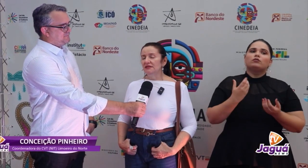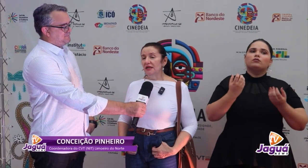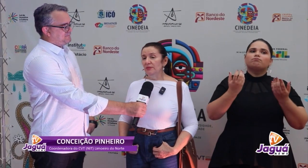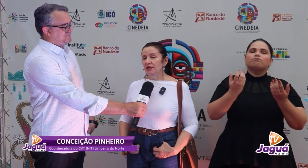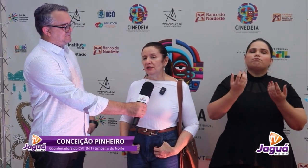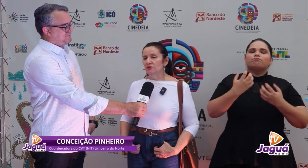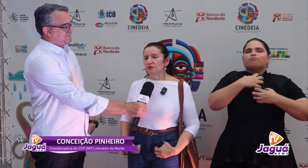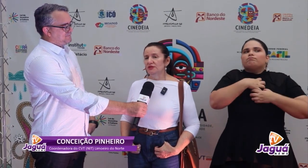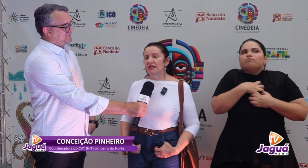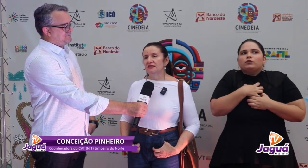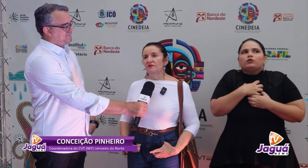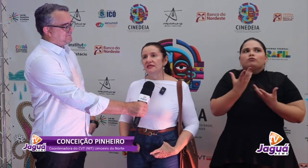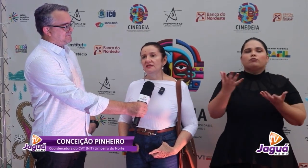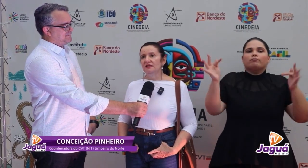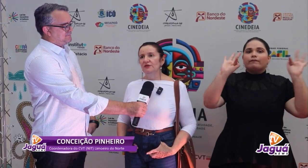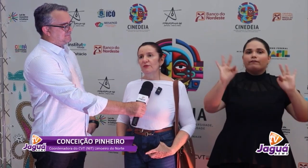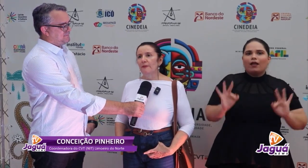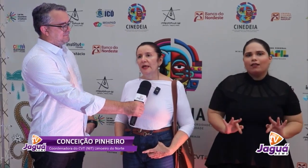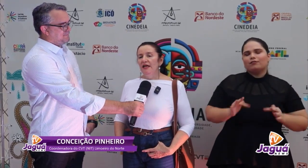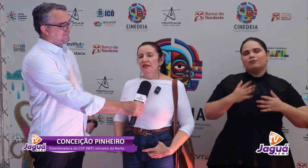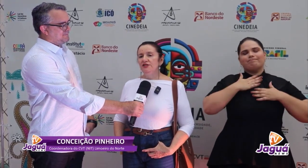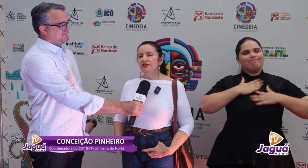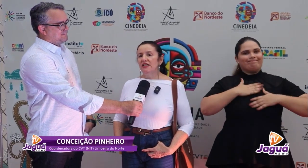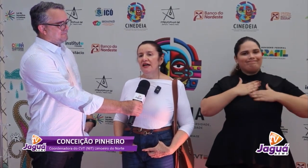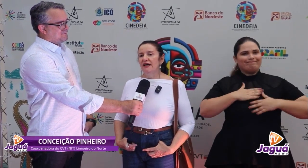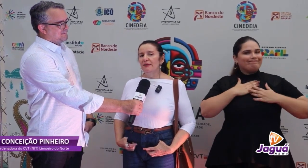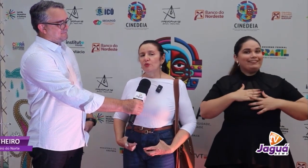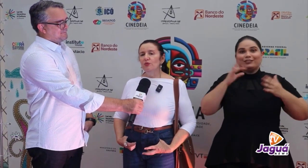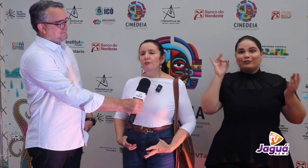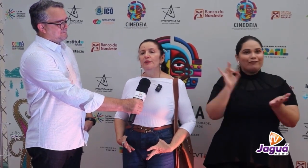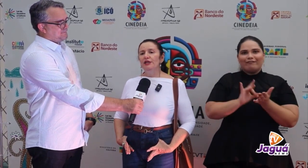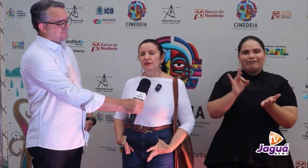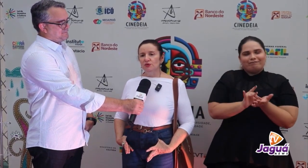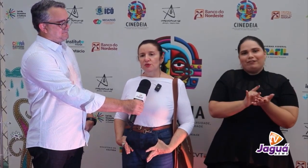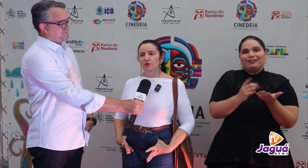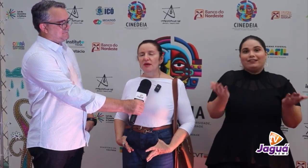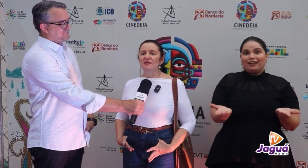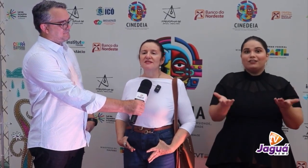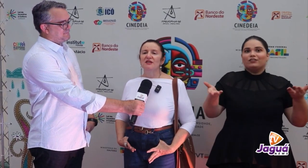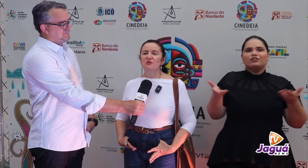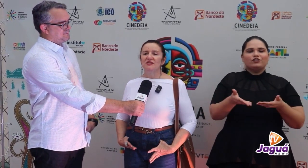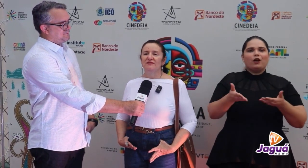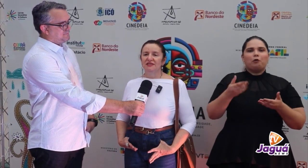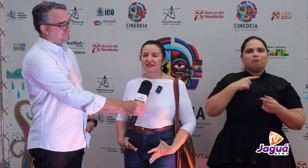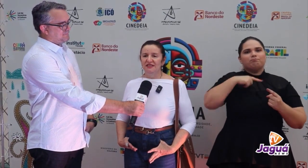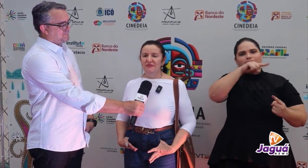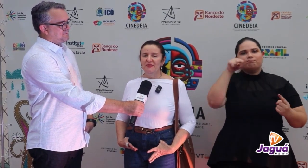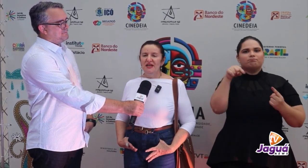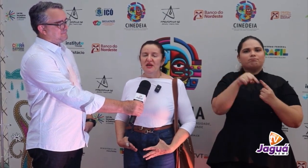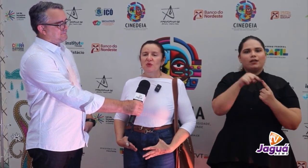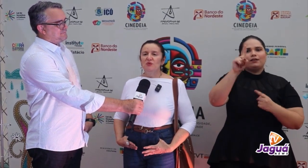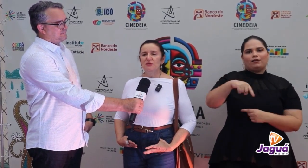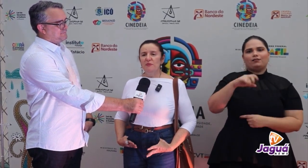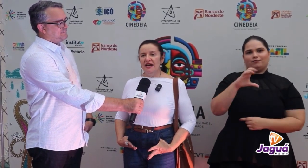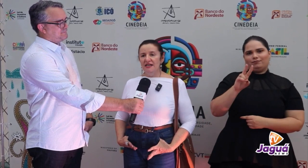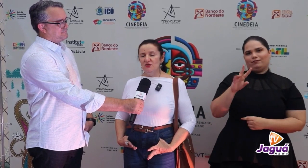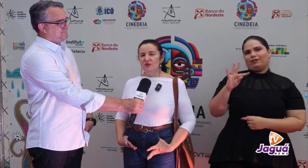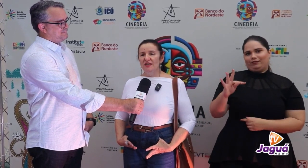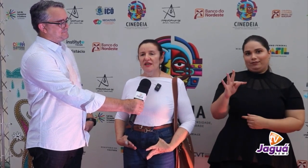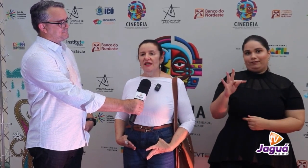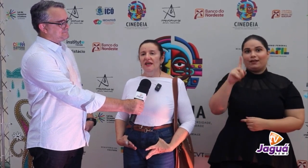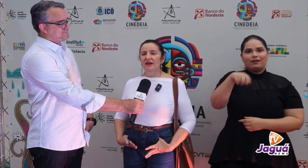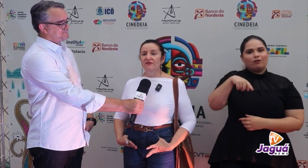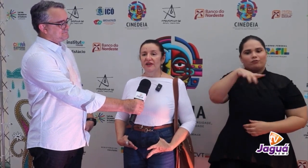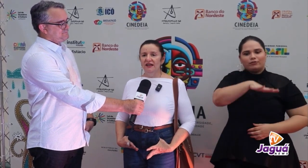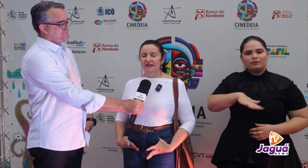de contentamento, de satisfação, de estar cumprindo com a missão do CVT. Um